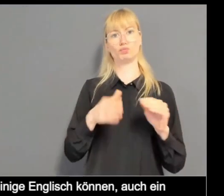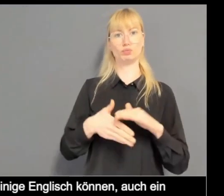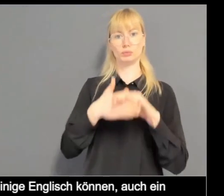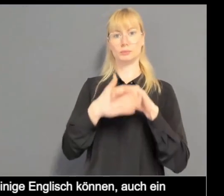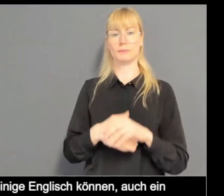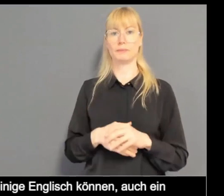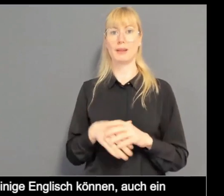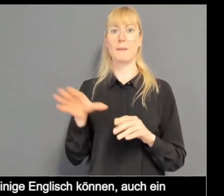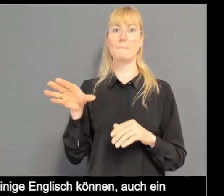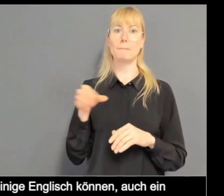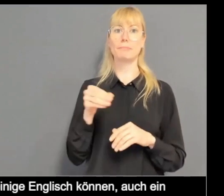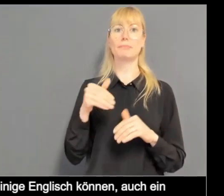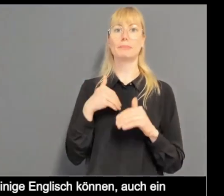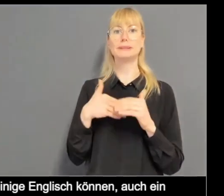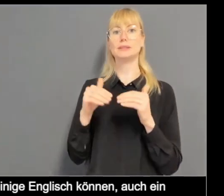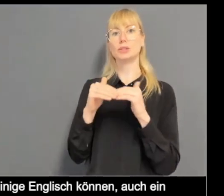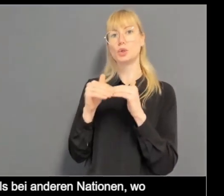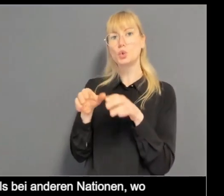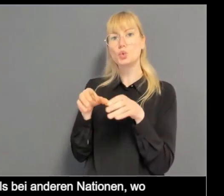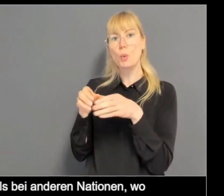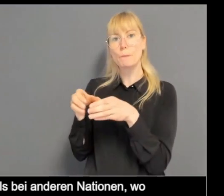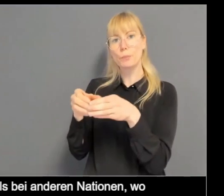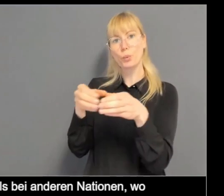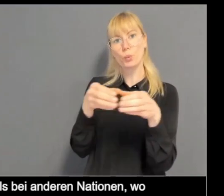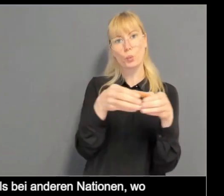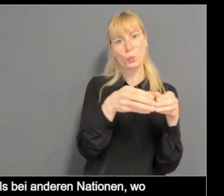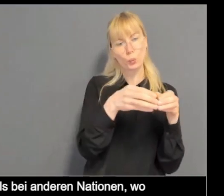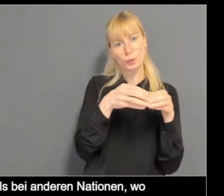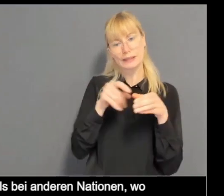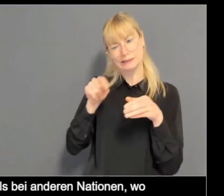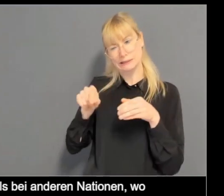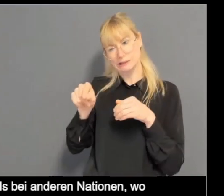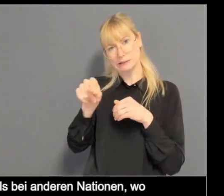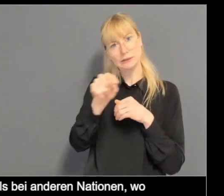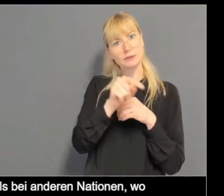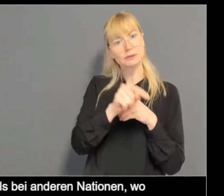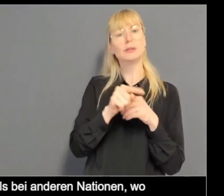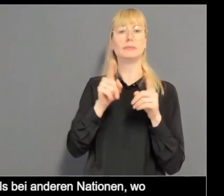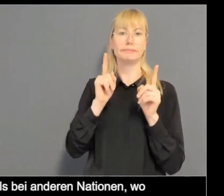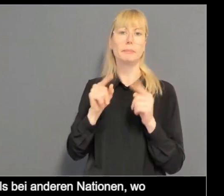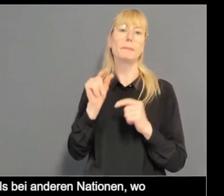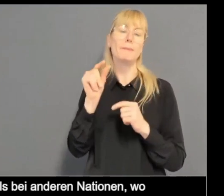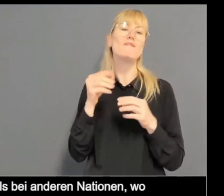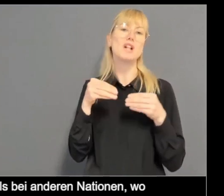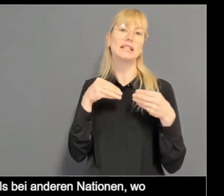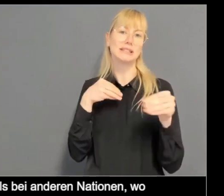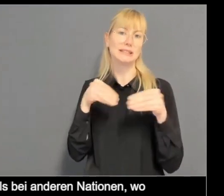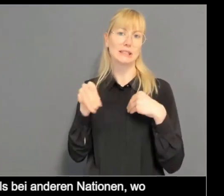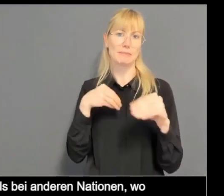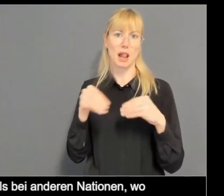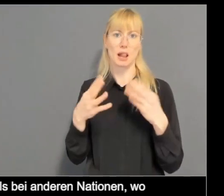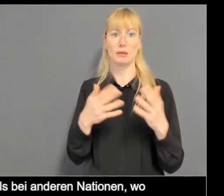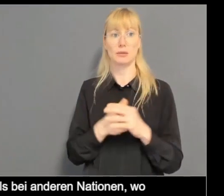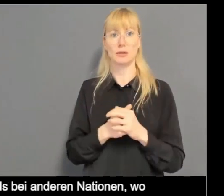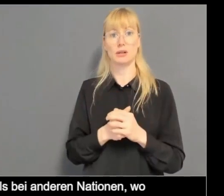enger Abstimmung machen mit den Kommunen vor Ort, müssen das auch sehr flexibel handhaben, wollen es